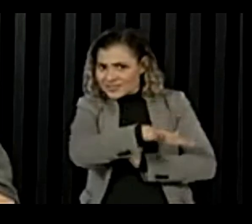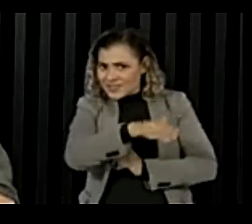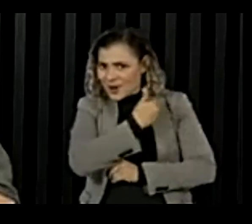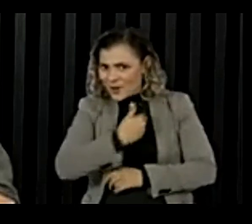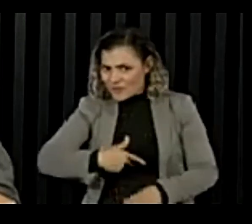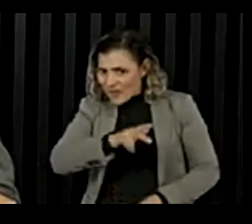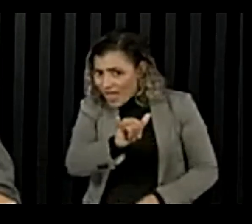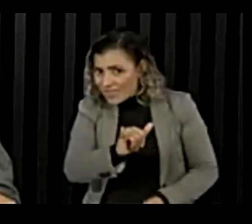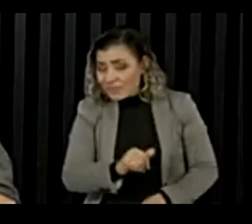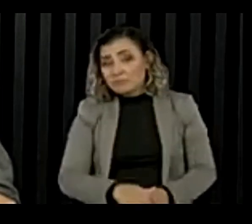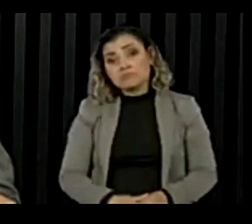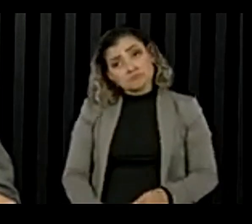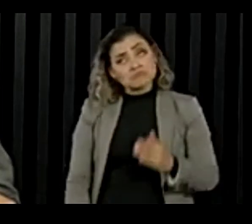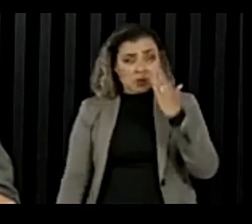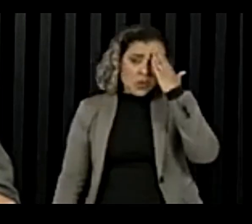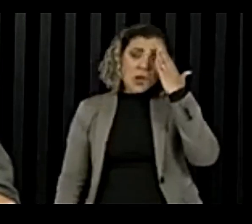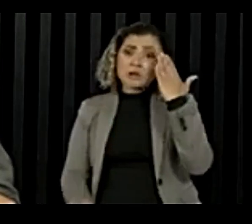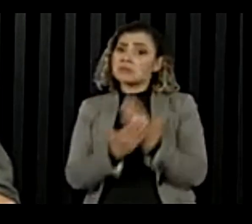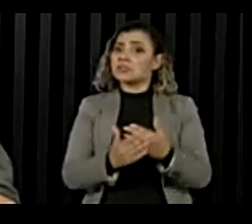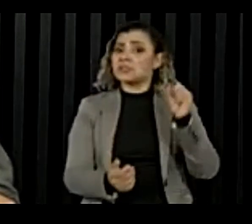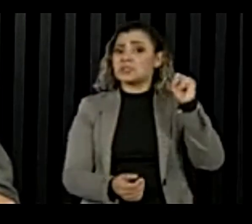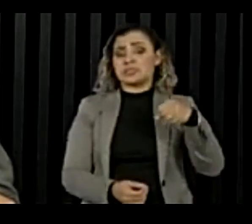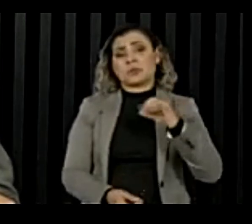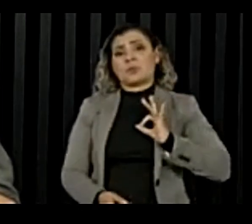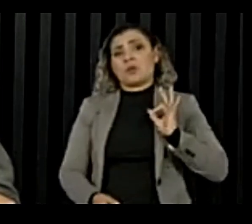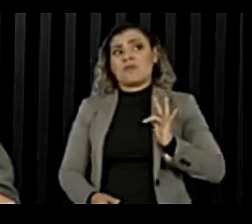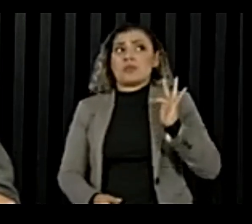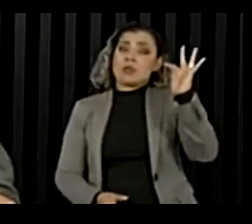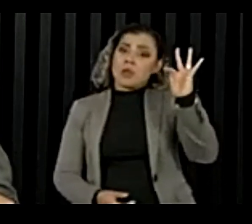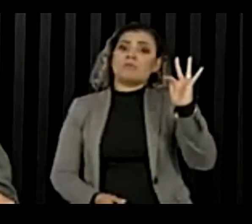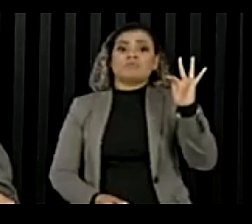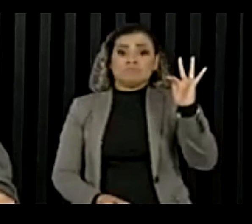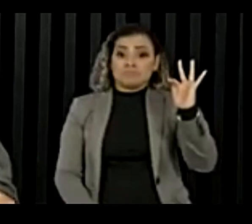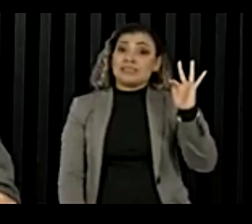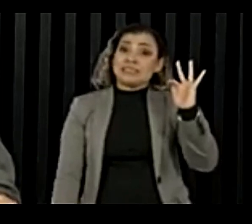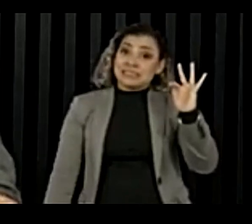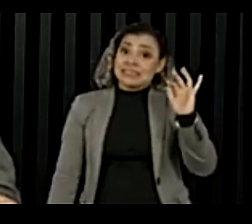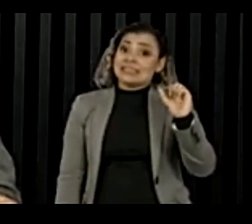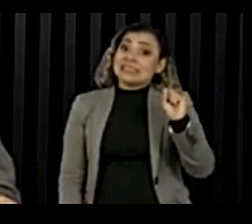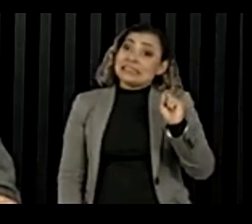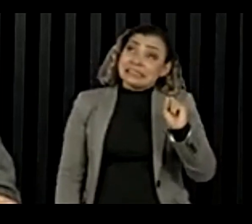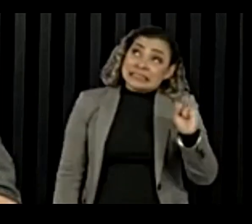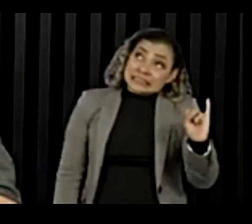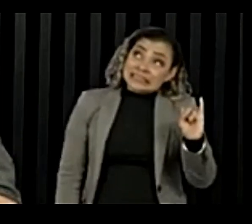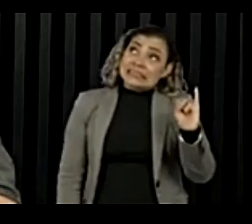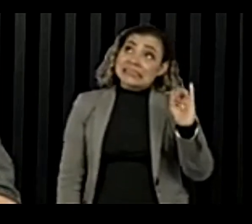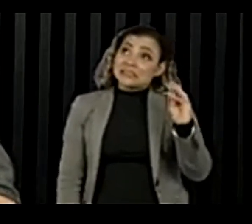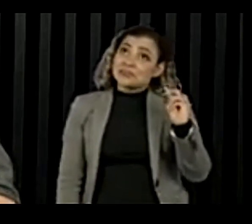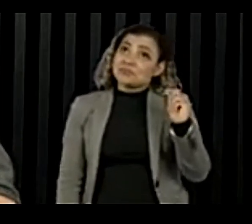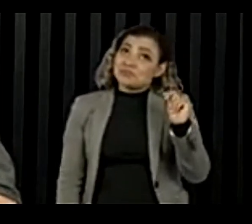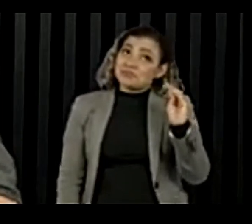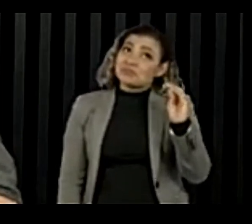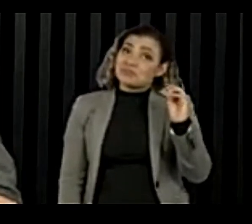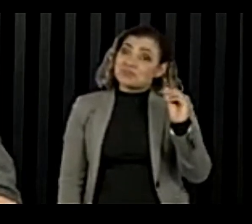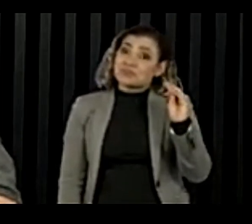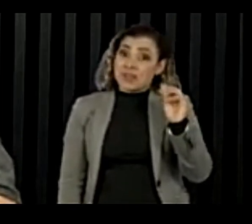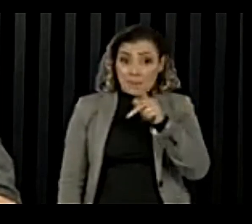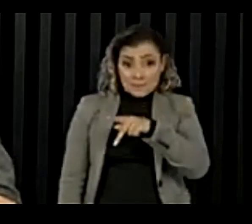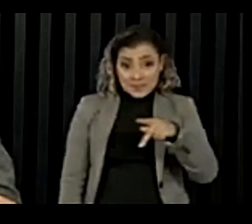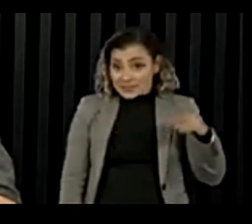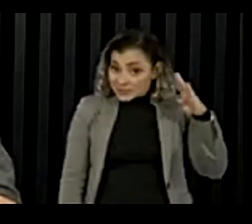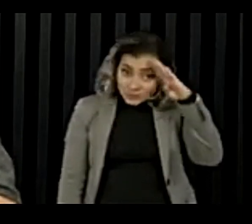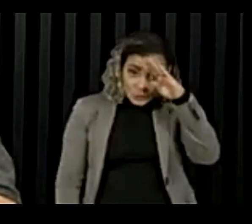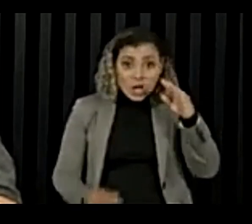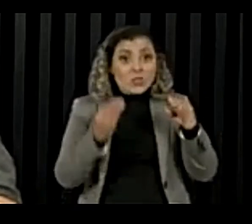Acredito que sim, acredito que o trabalho da Polícia Federal, se não acontecer o que o nosso presidente está